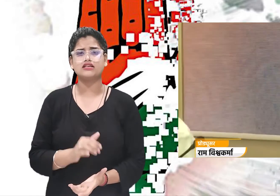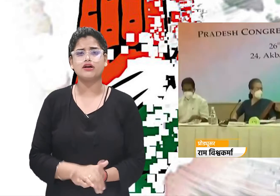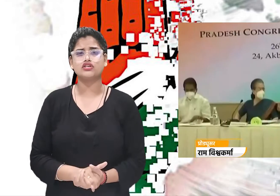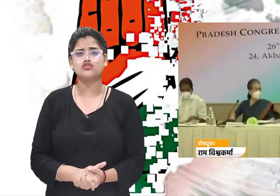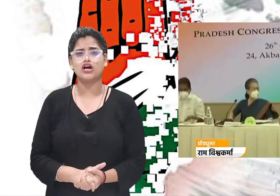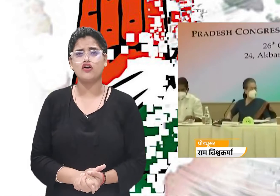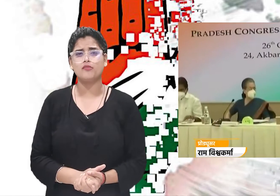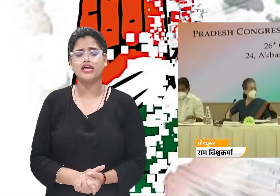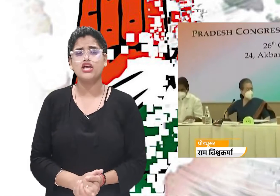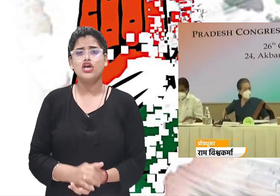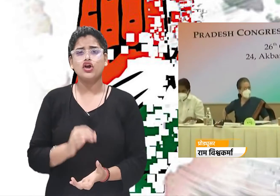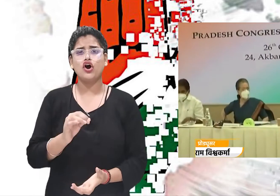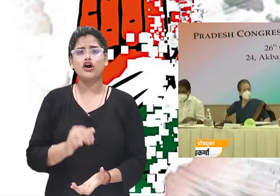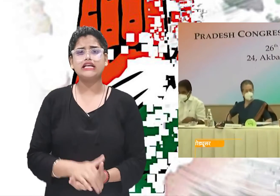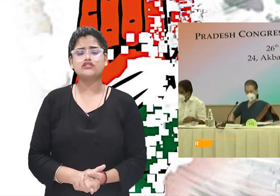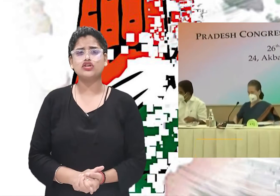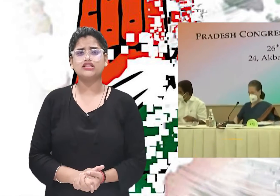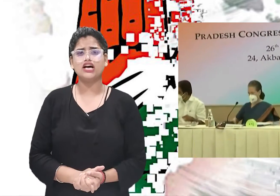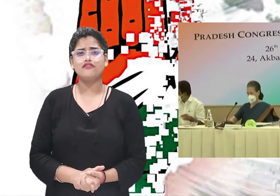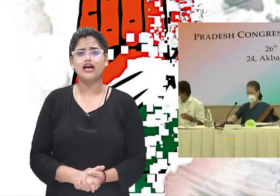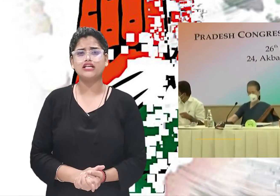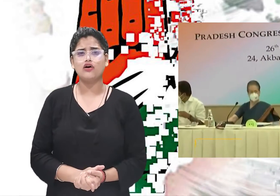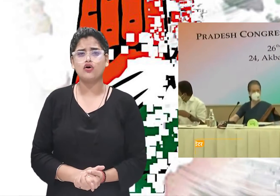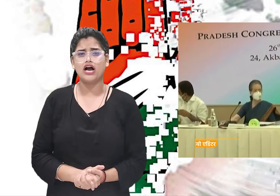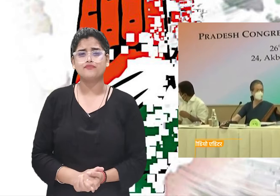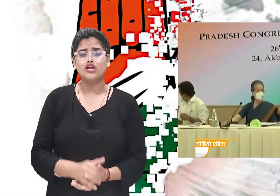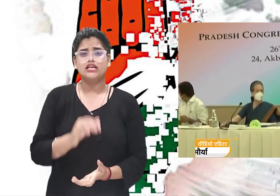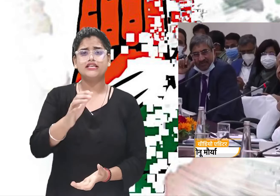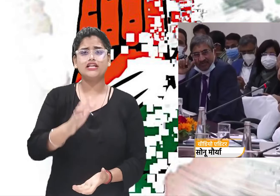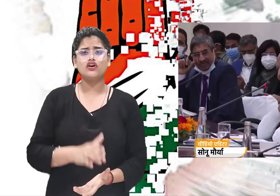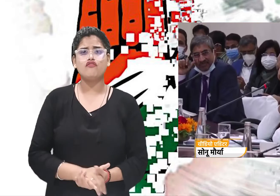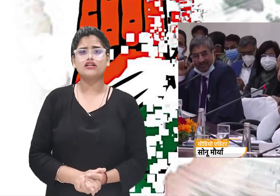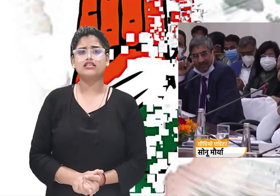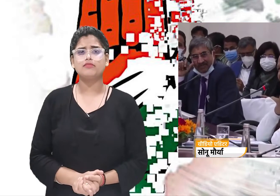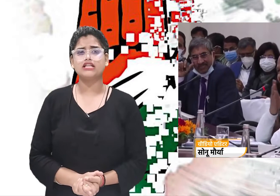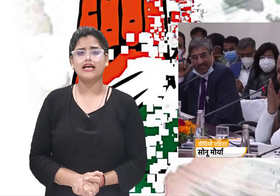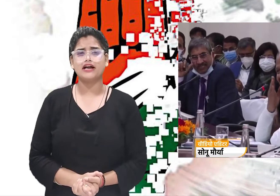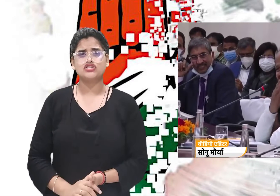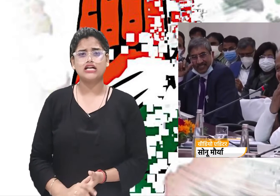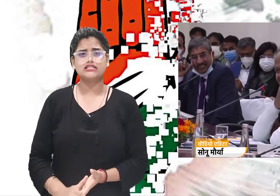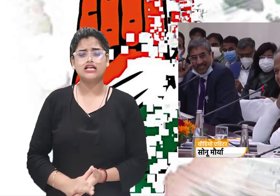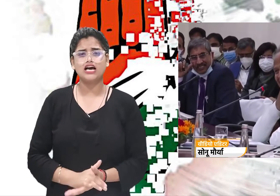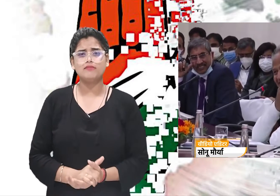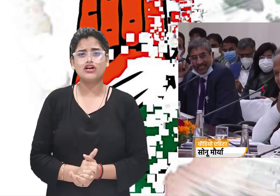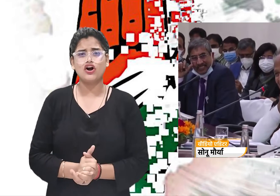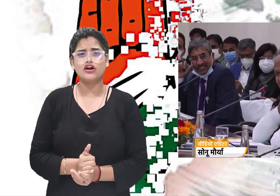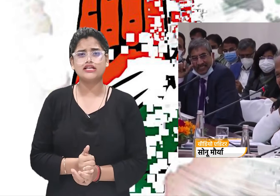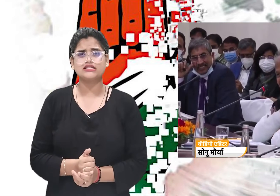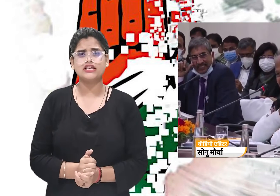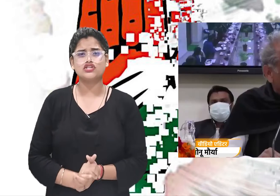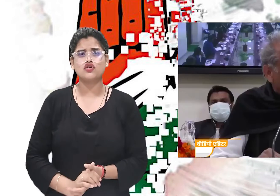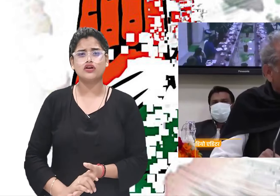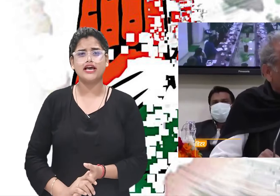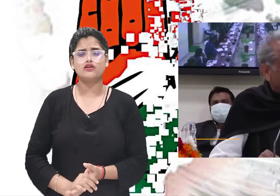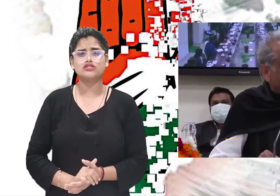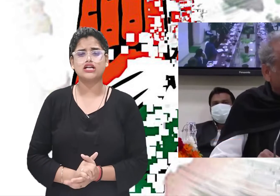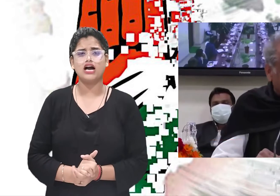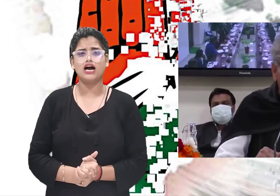के चुनाव में कांग्रेस को कितना फायदा होगा यह तो वक्त ही बताया राजस्थान में कांग्रेस की अशोक गहलोत सरकार